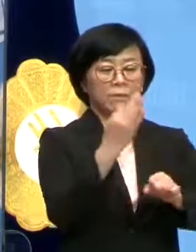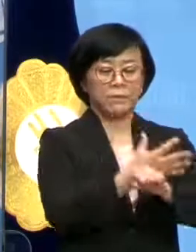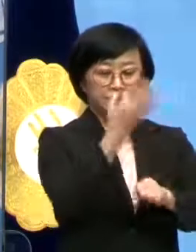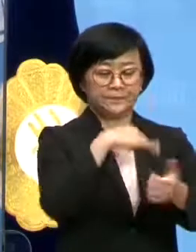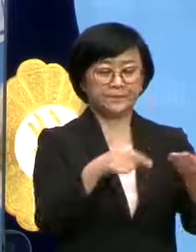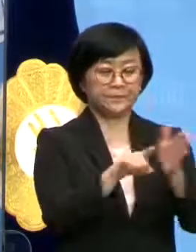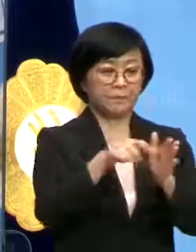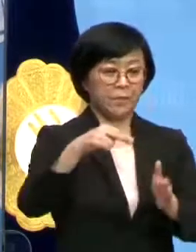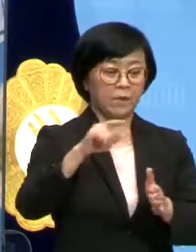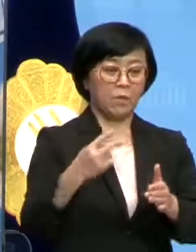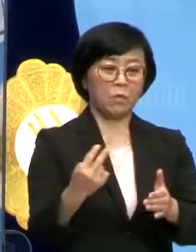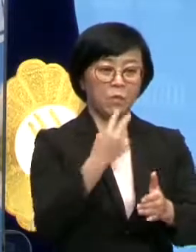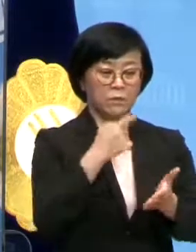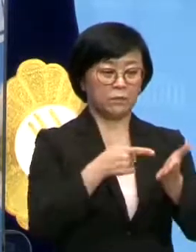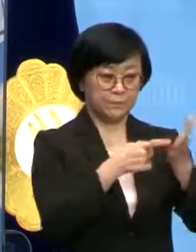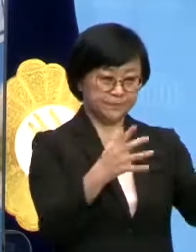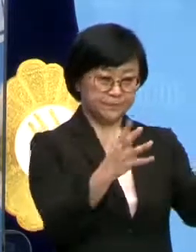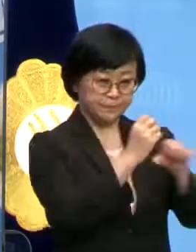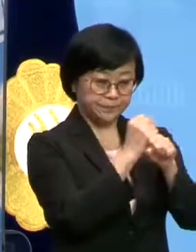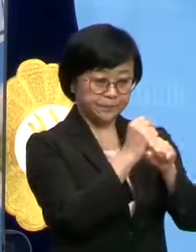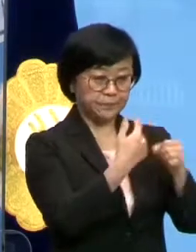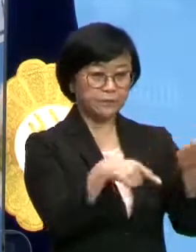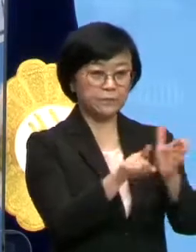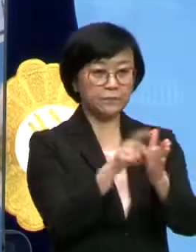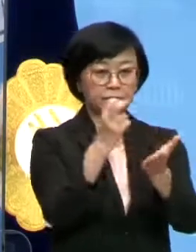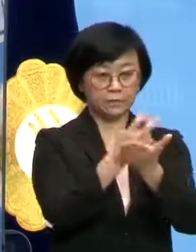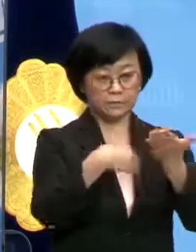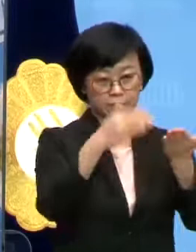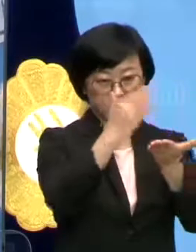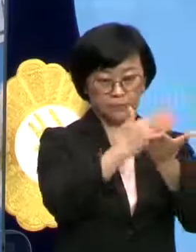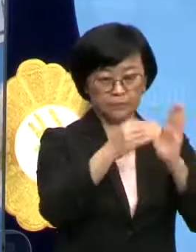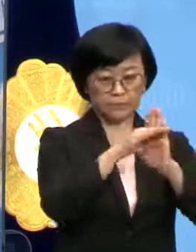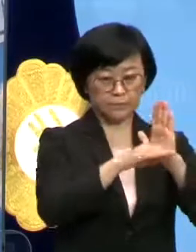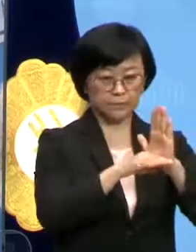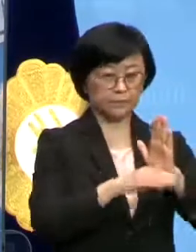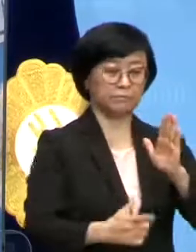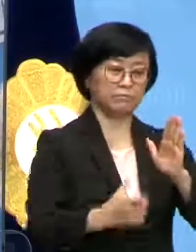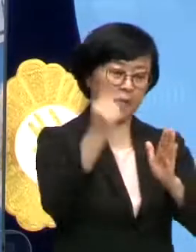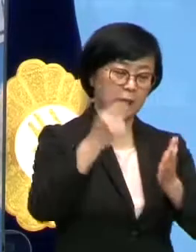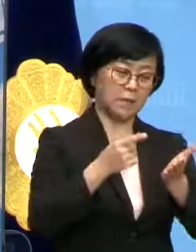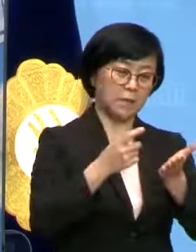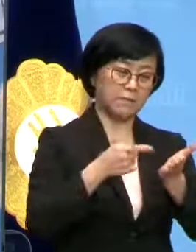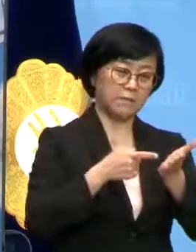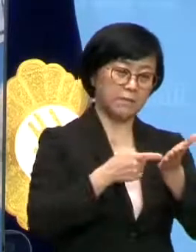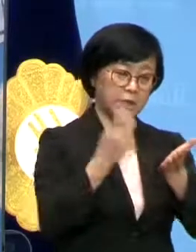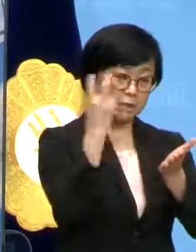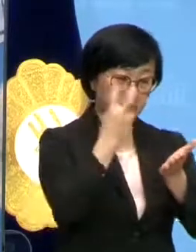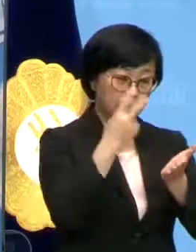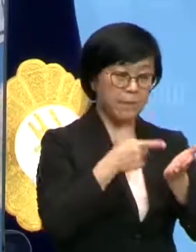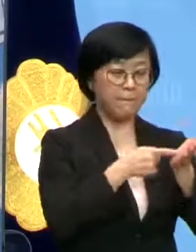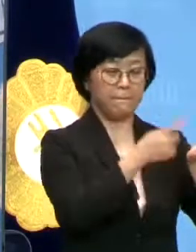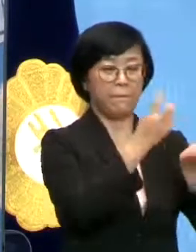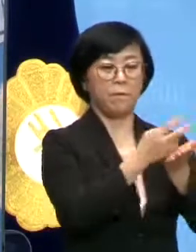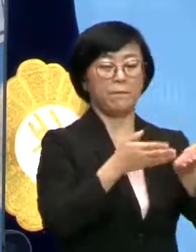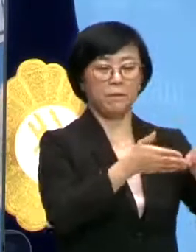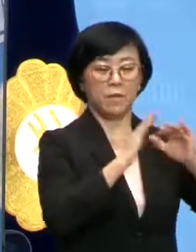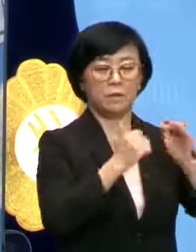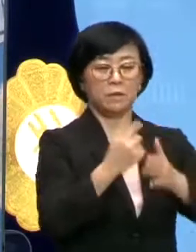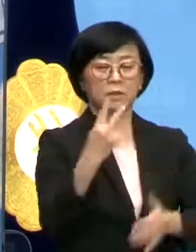실손 보험 청구 간소화 관련한 법안의 저서 카지 심의 및 입법 촉구 2009년